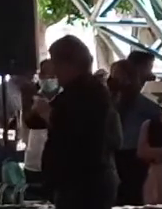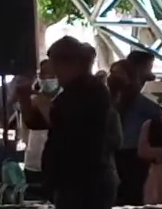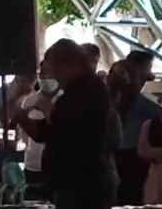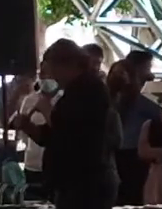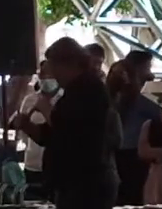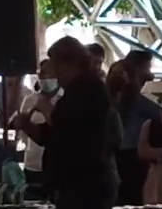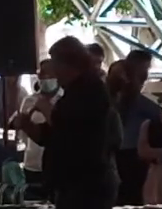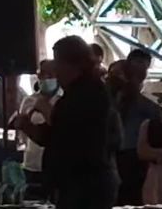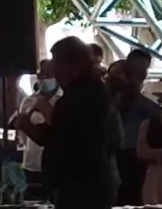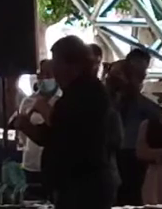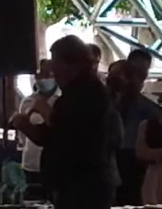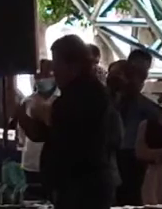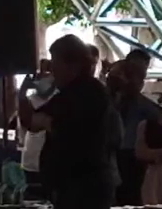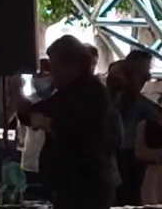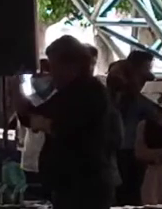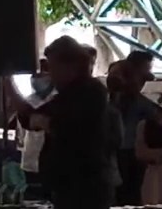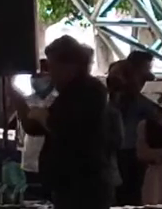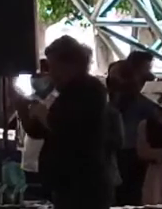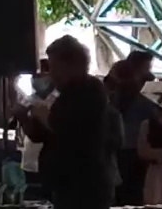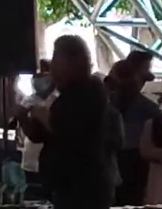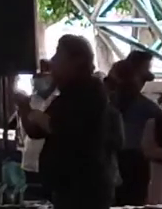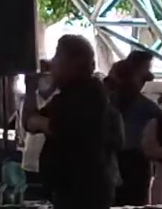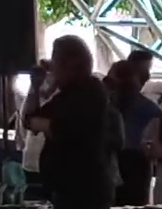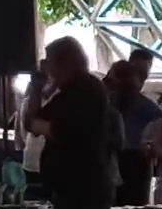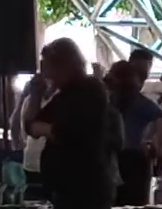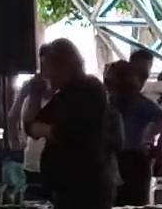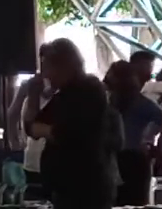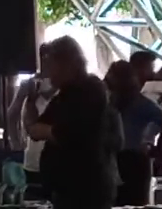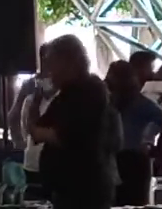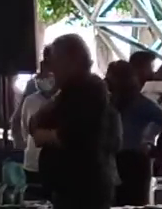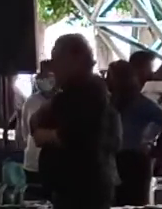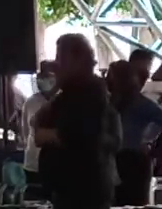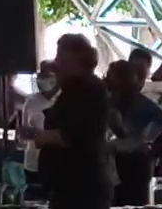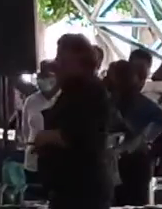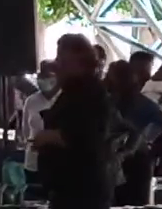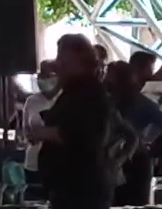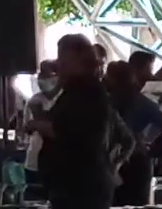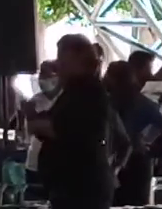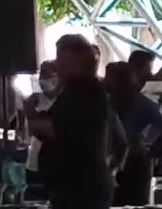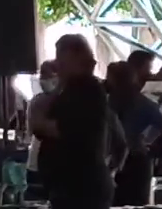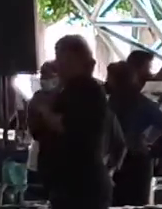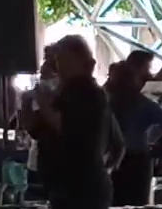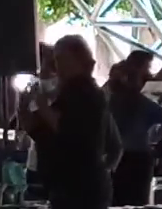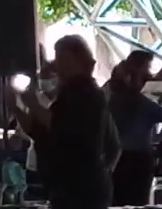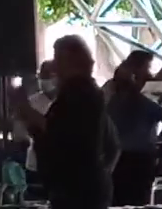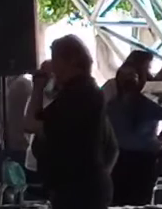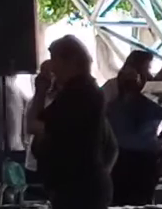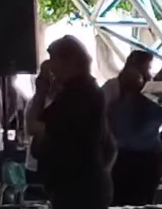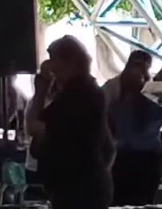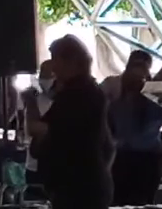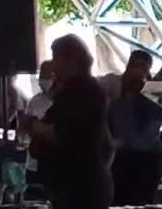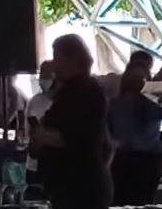cirugía, su cirugía será de manera gratuita por parte del gobierno del Estado.